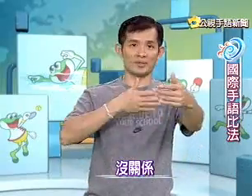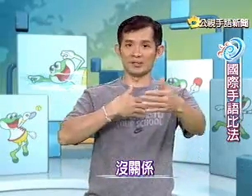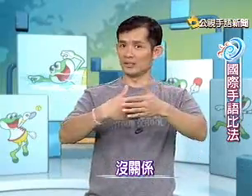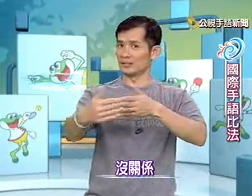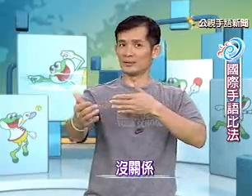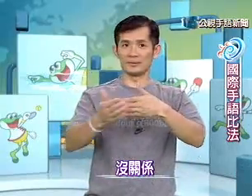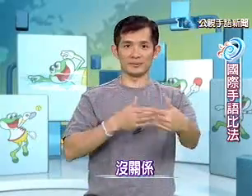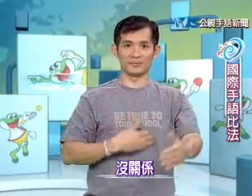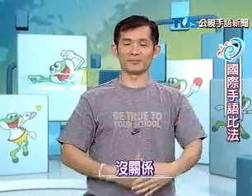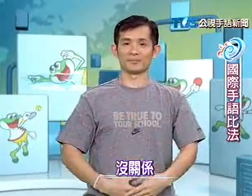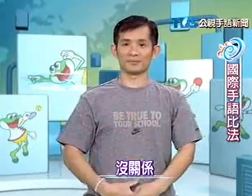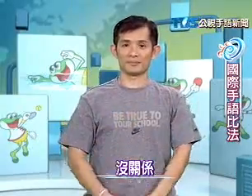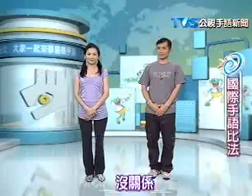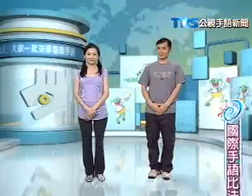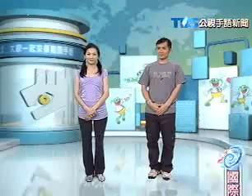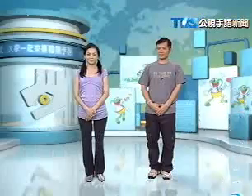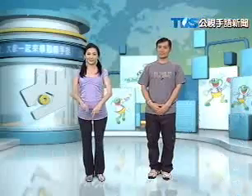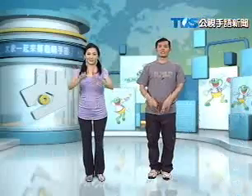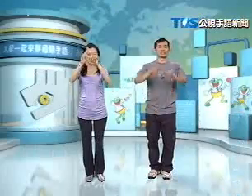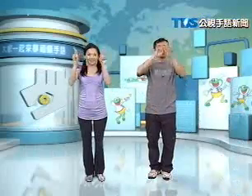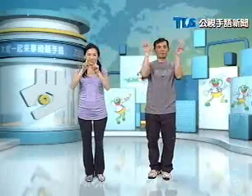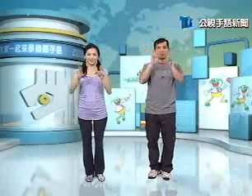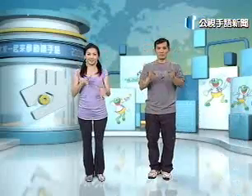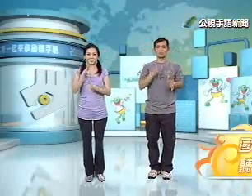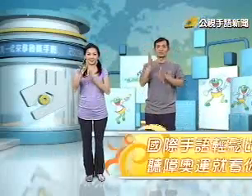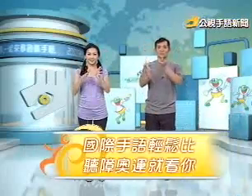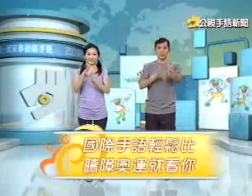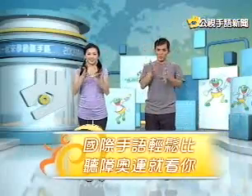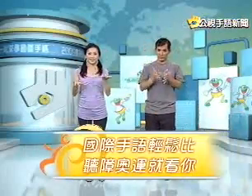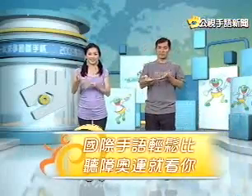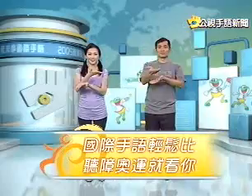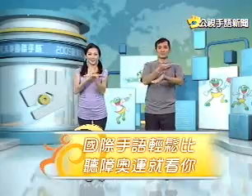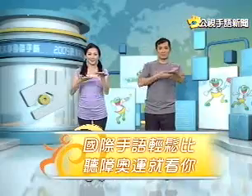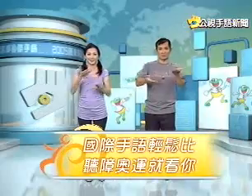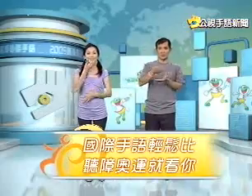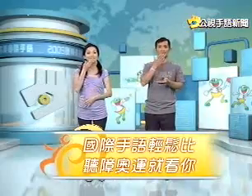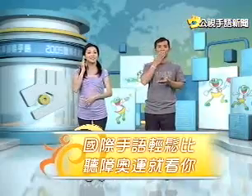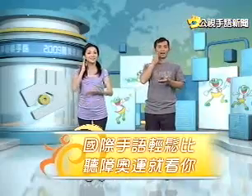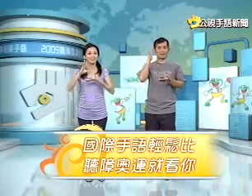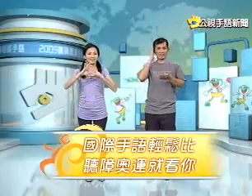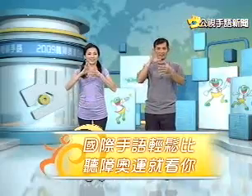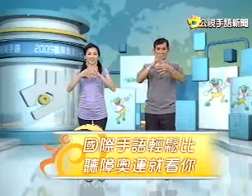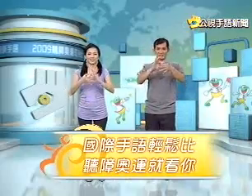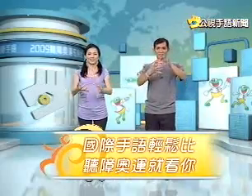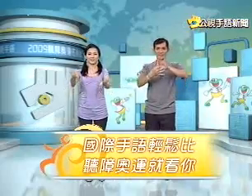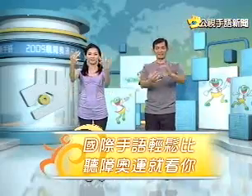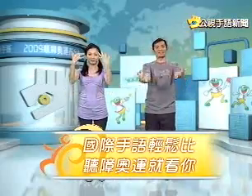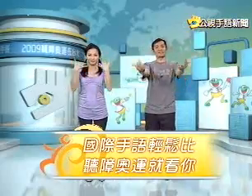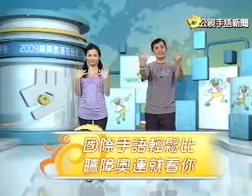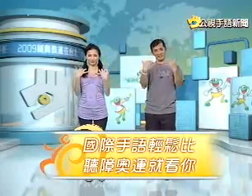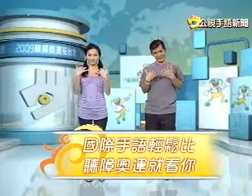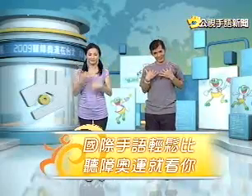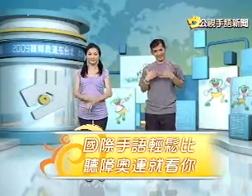没关系， 国际手语轻松比，听障奥运就看你。